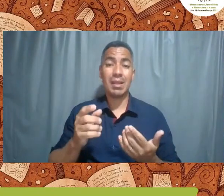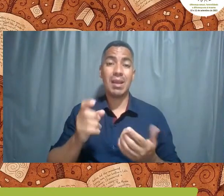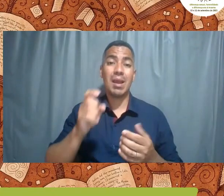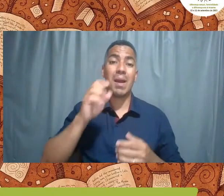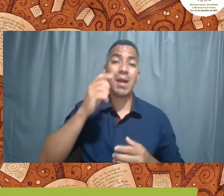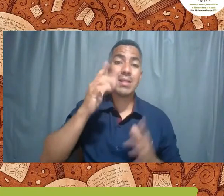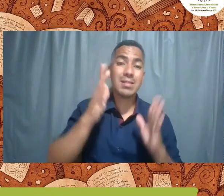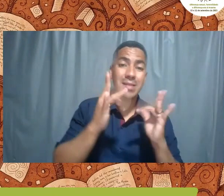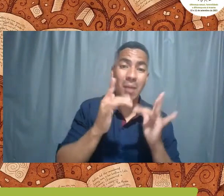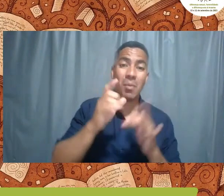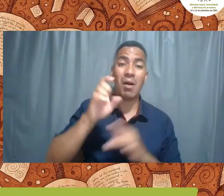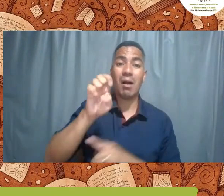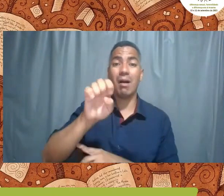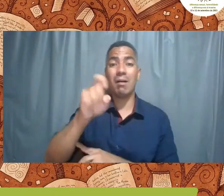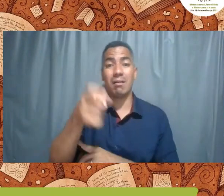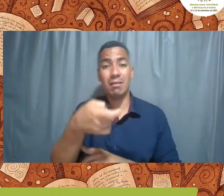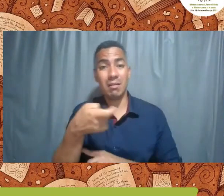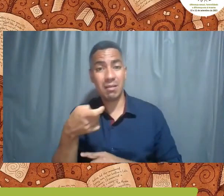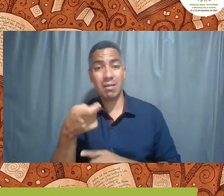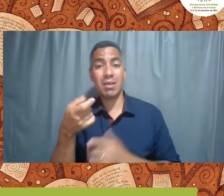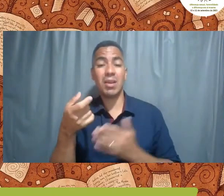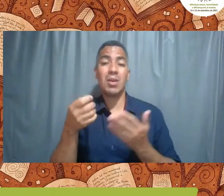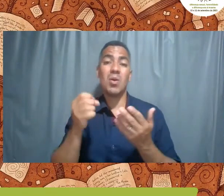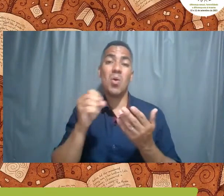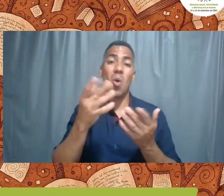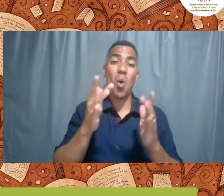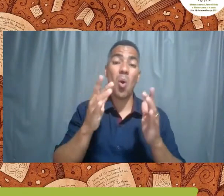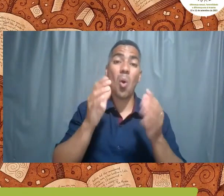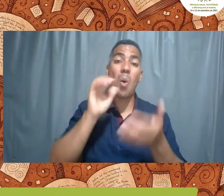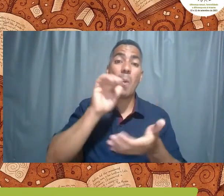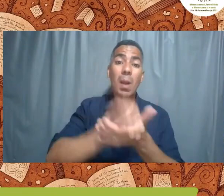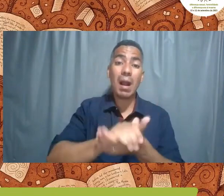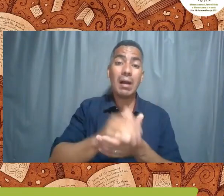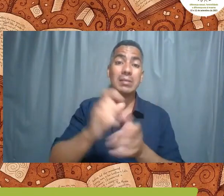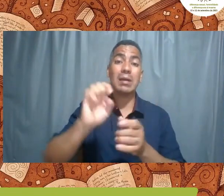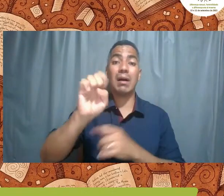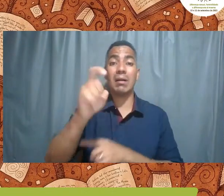as mulheres, né? Na medida em que as mulheres resistiam, né?